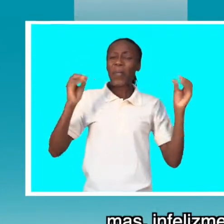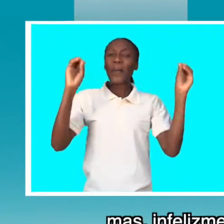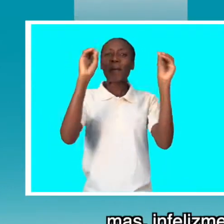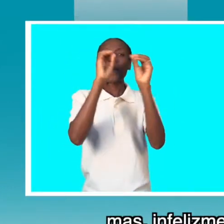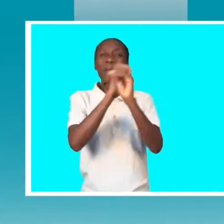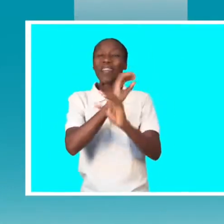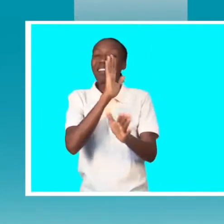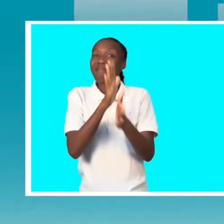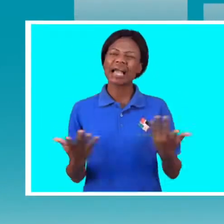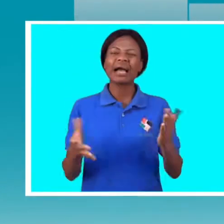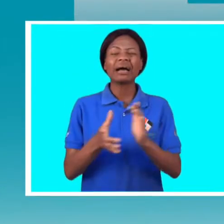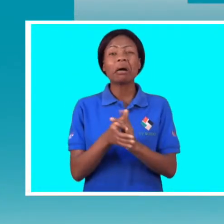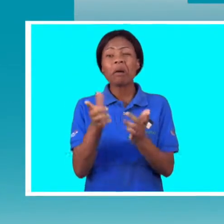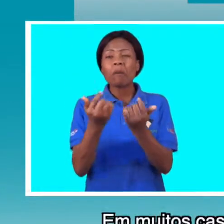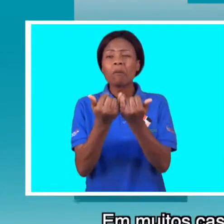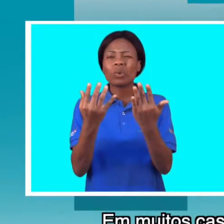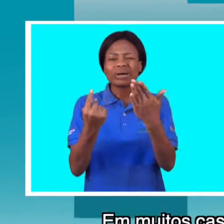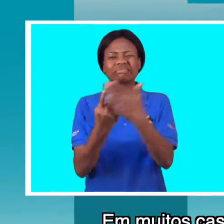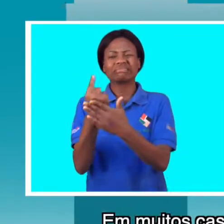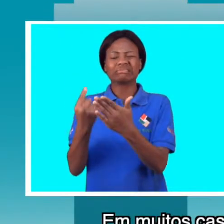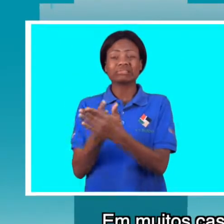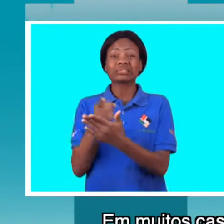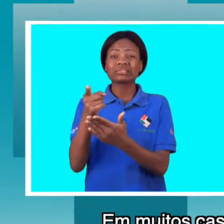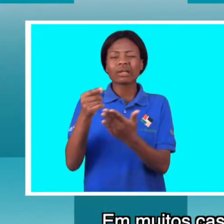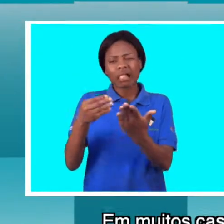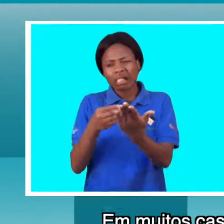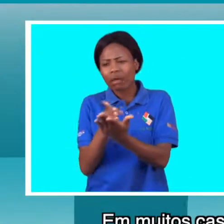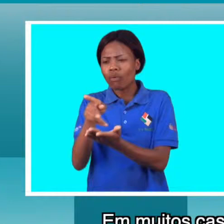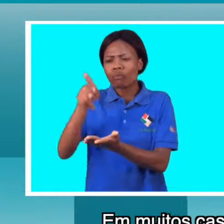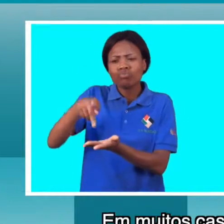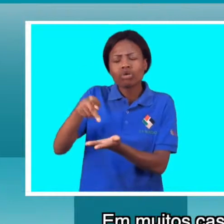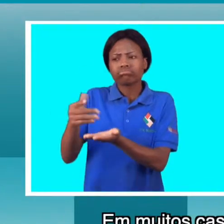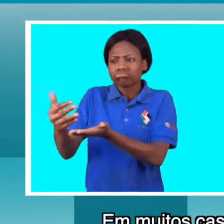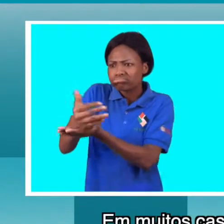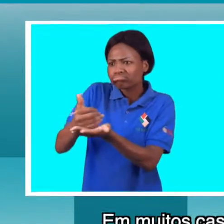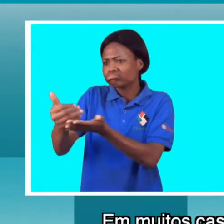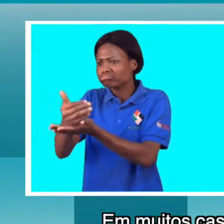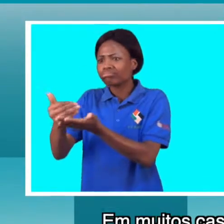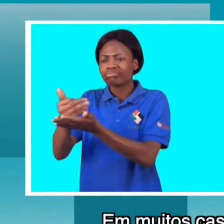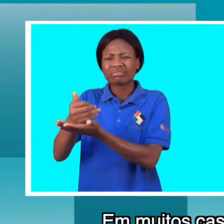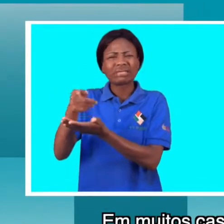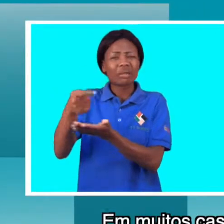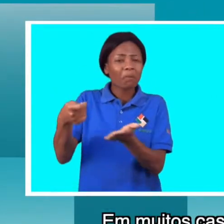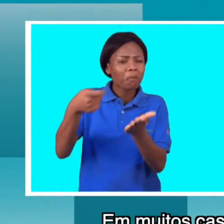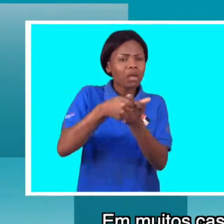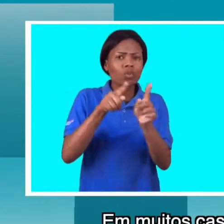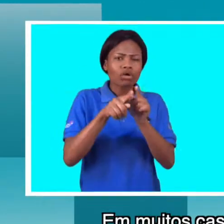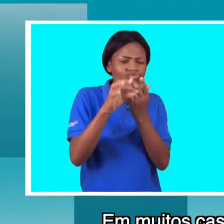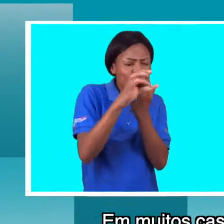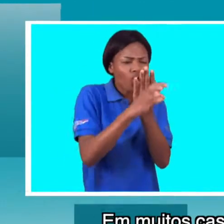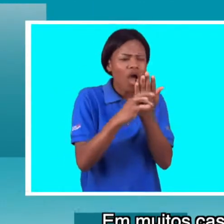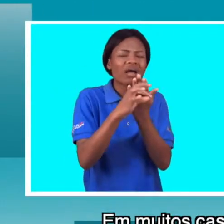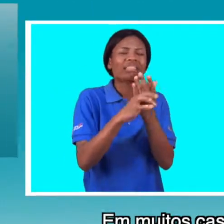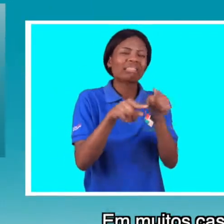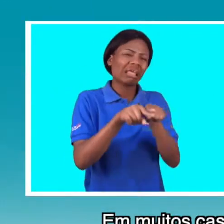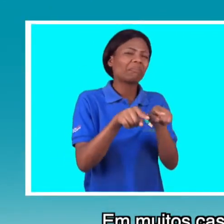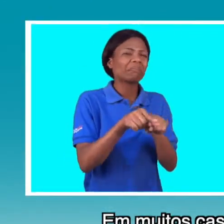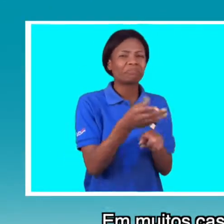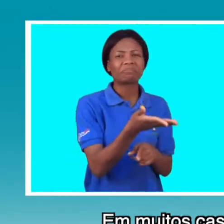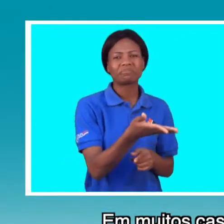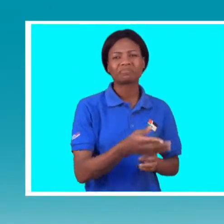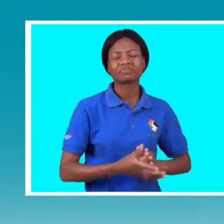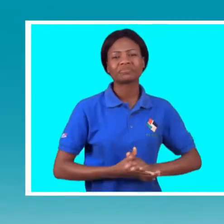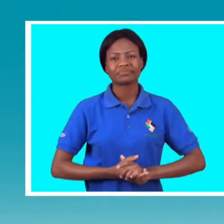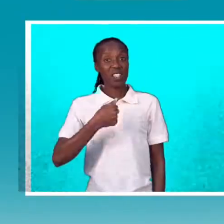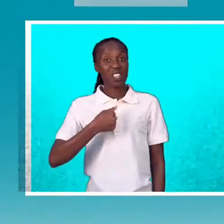em nada, em esquecer aquilo. Em muitos casos, a proveniência do dinheiro para o consumo de drogas também é